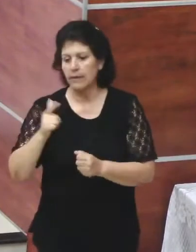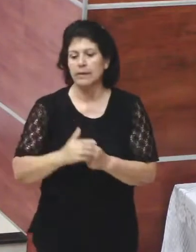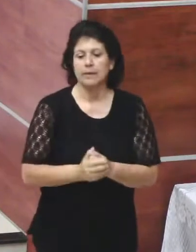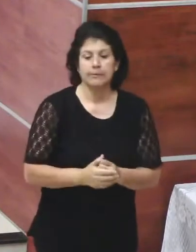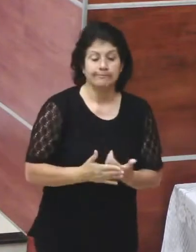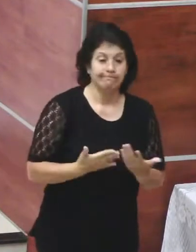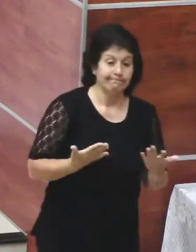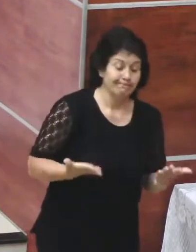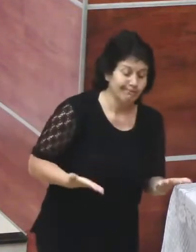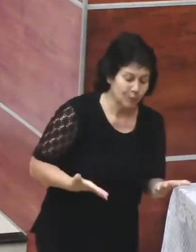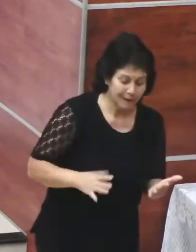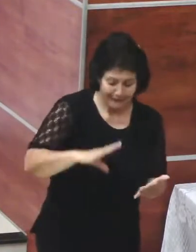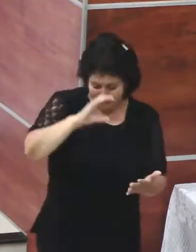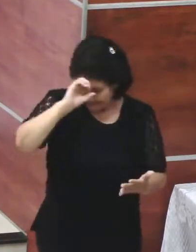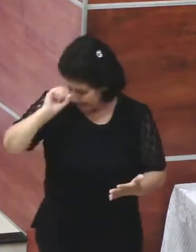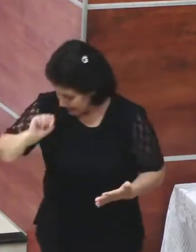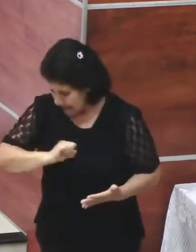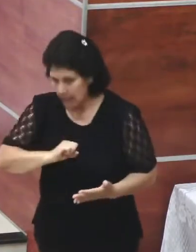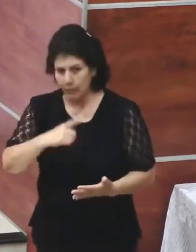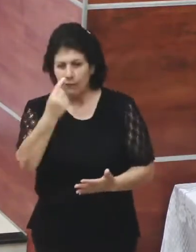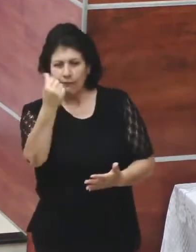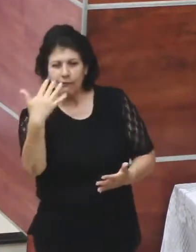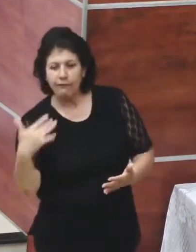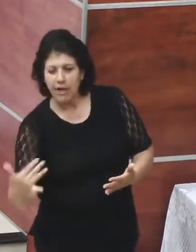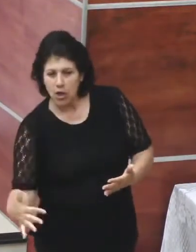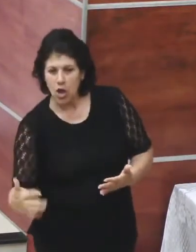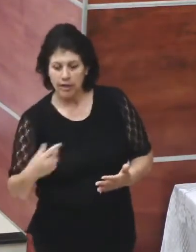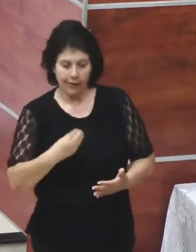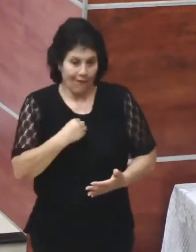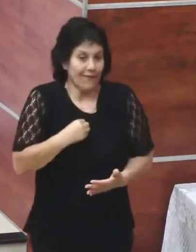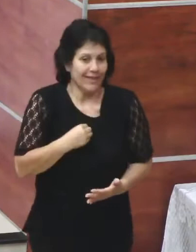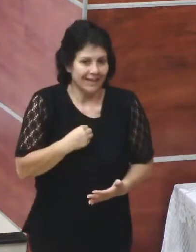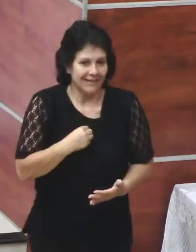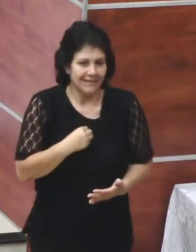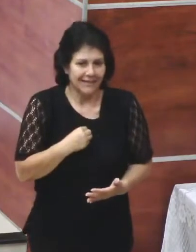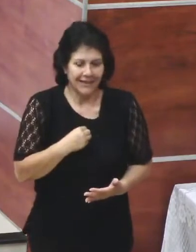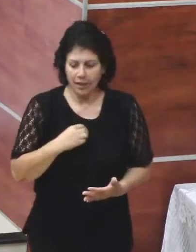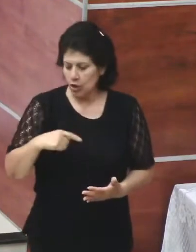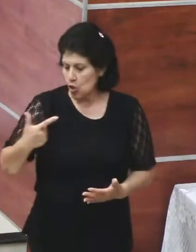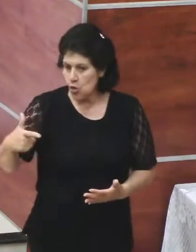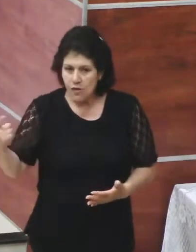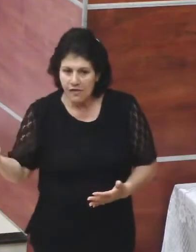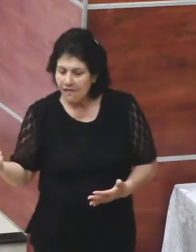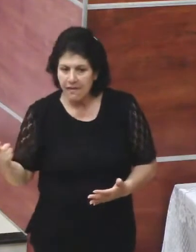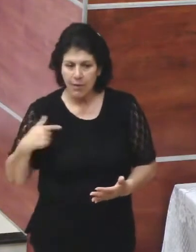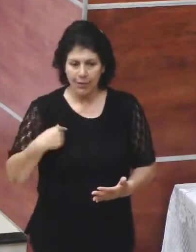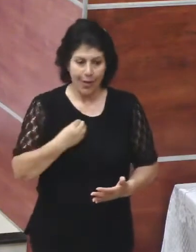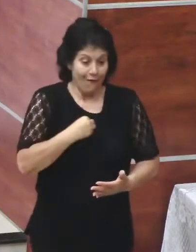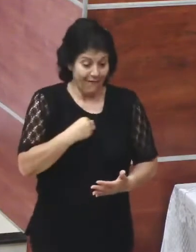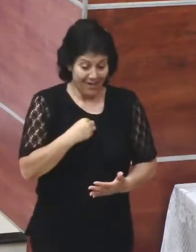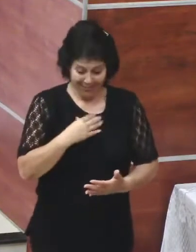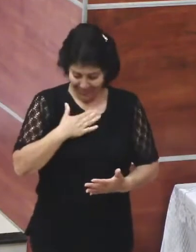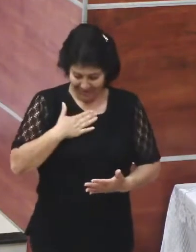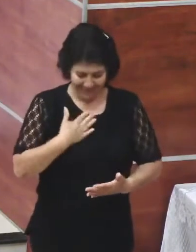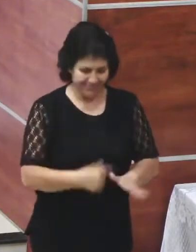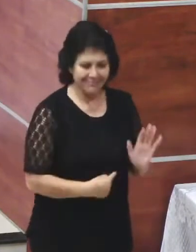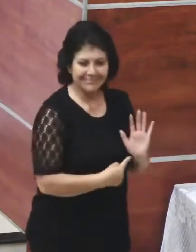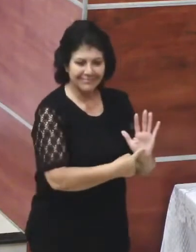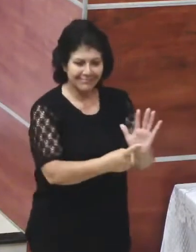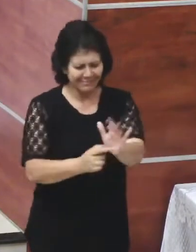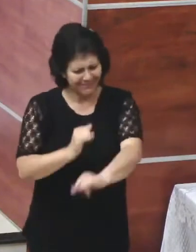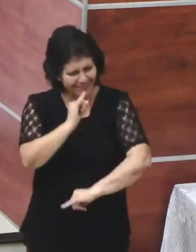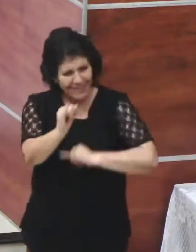falta de incentivo, valor y confianza para contarles a otros de mi fe, de mis